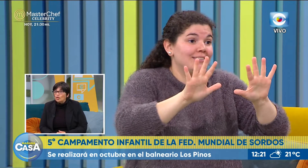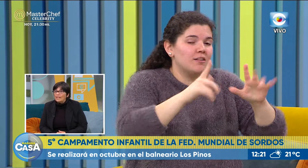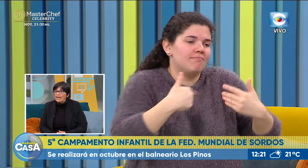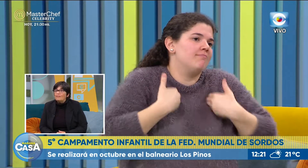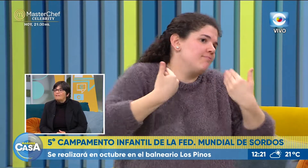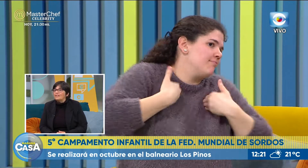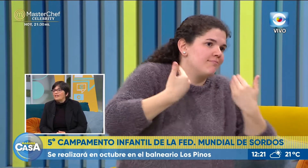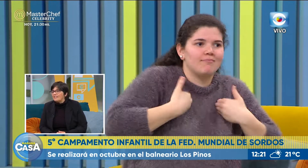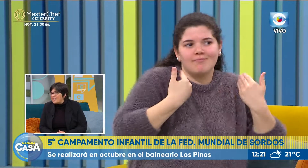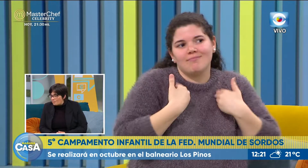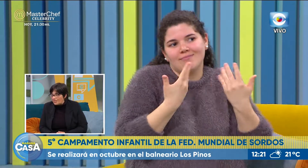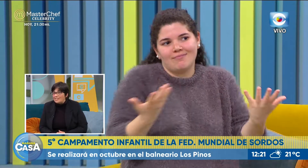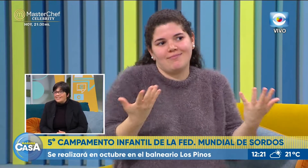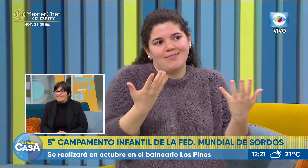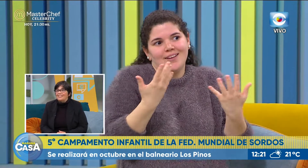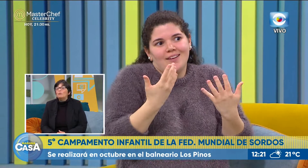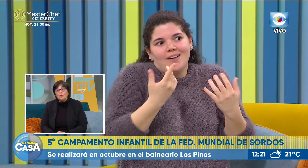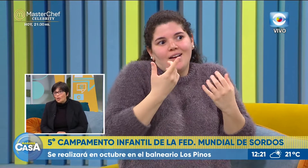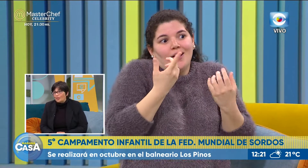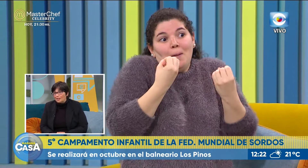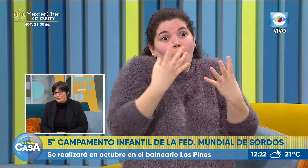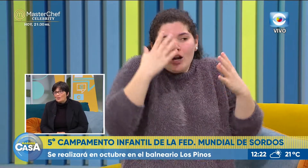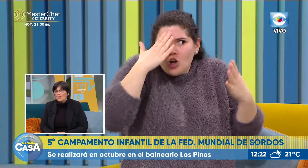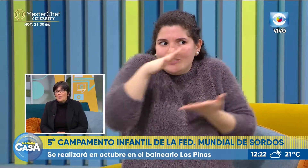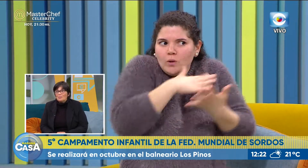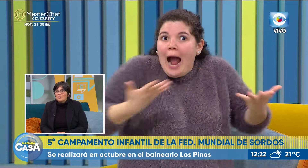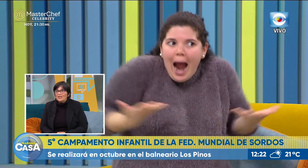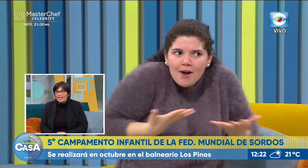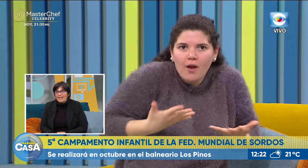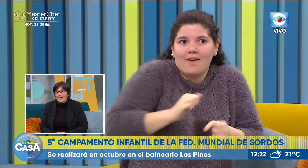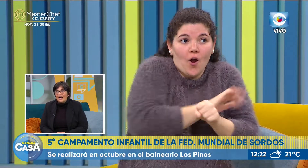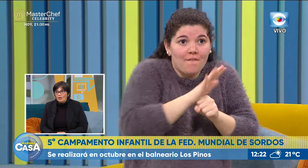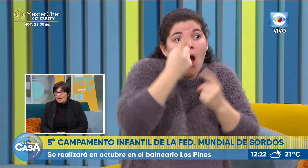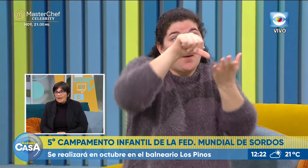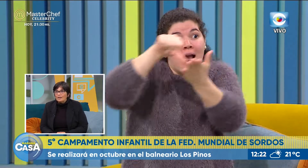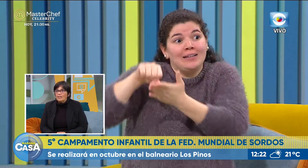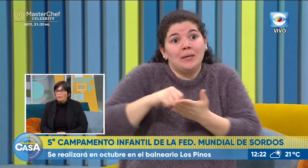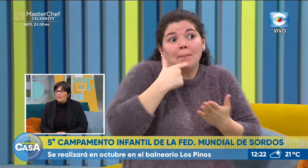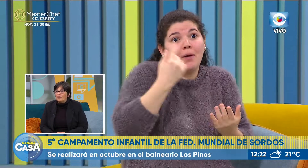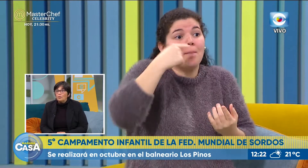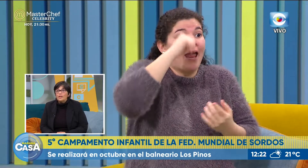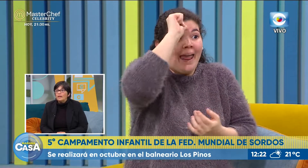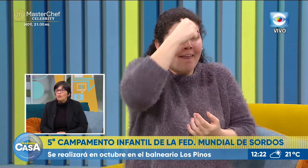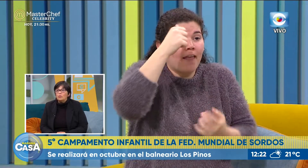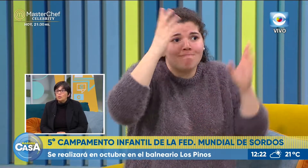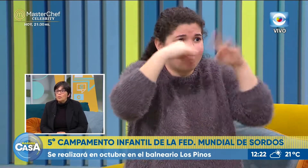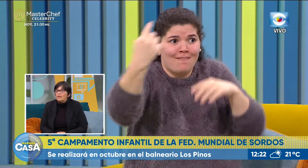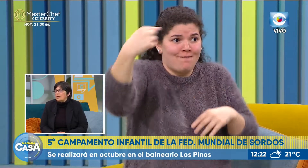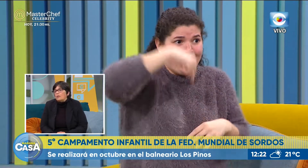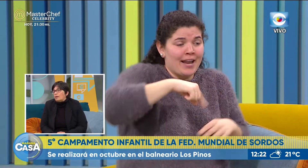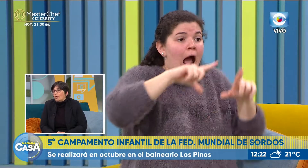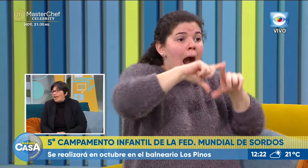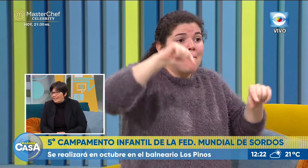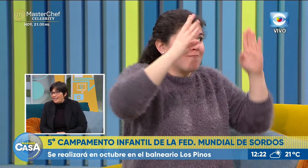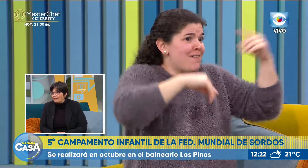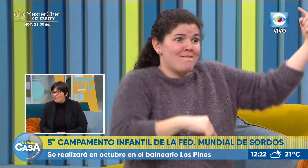y, en total, van a venir de 10 países. Estamos muy contentos. Porque ahora, después del COVID, hubo muchos países.